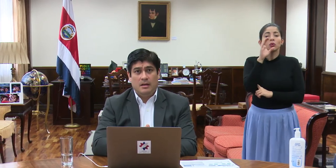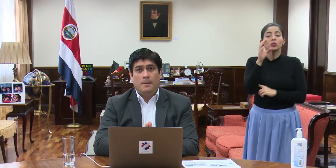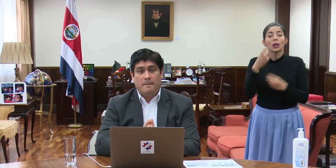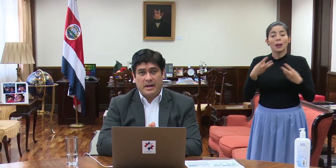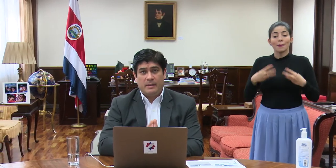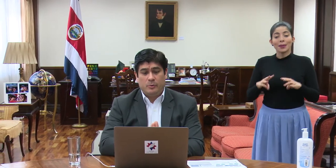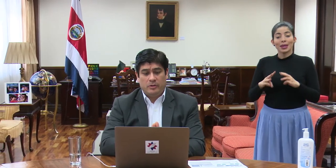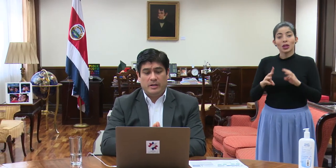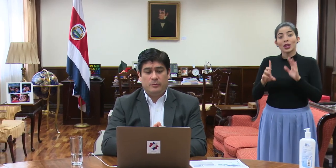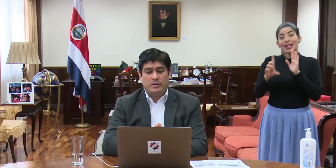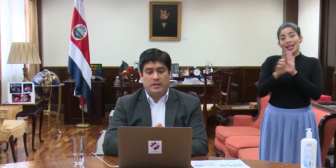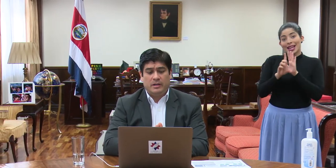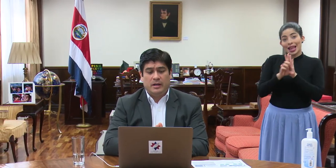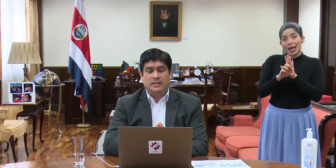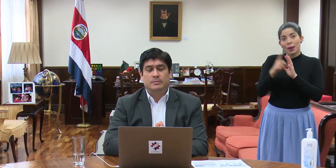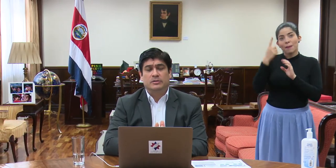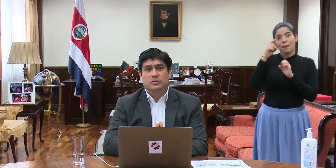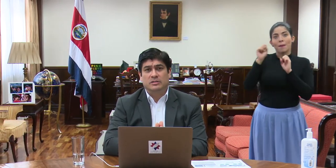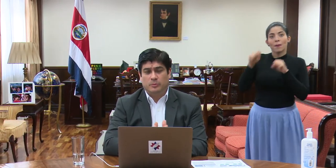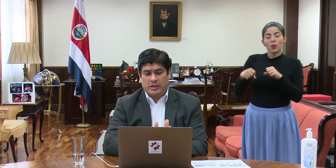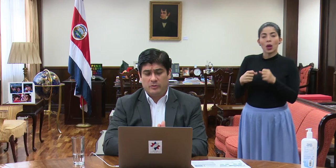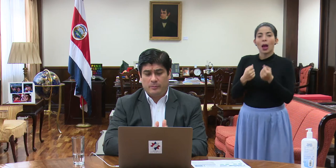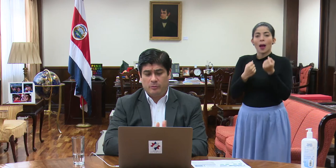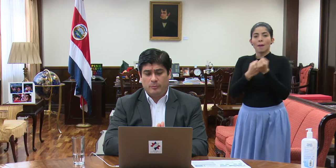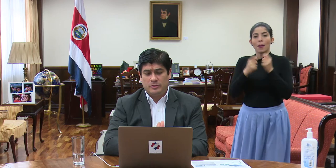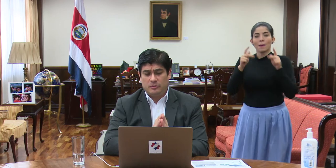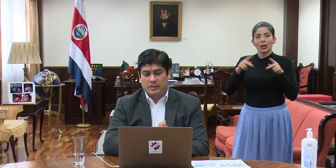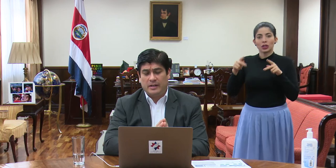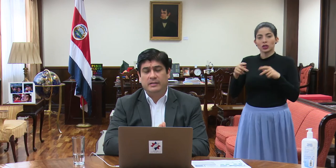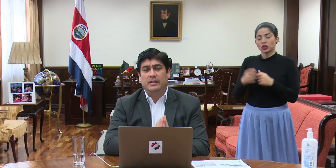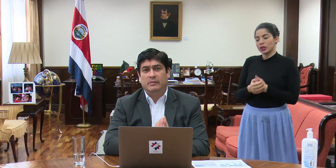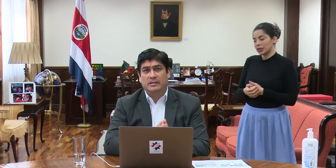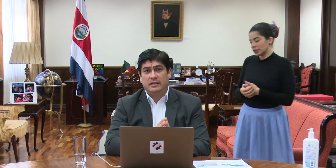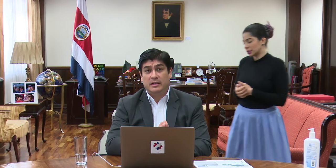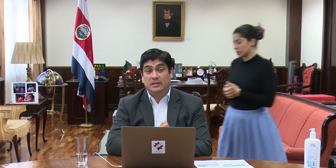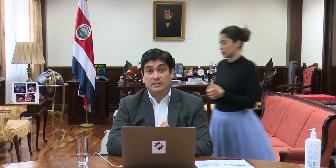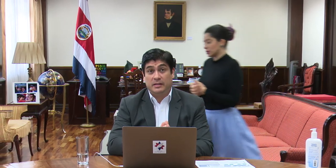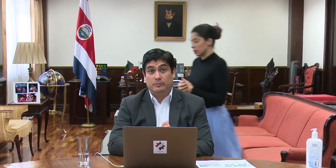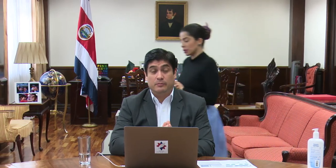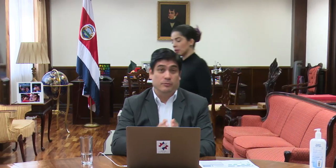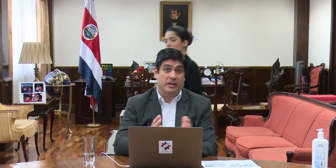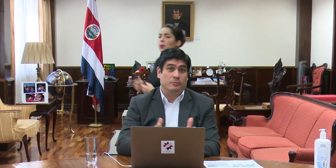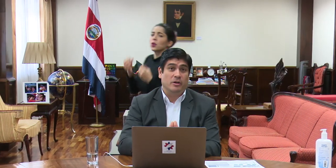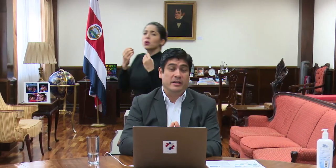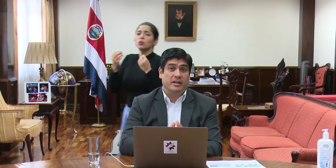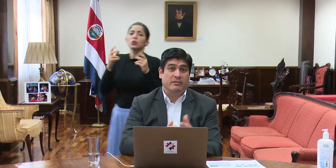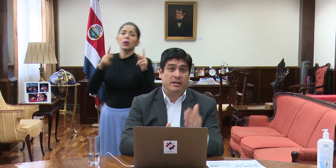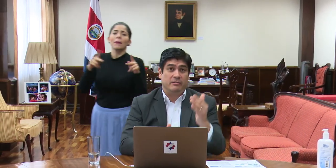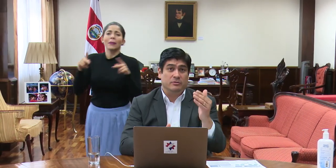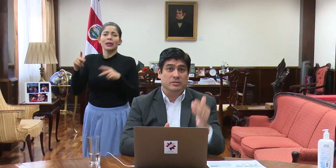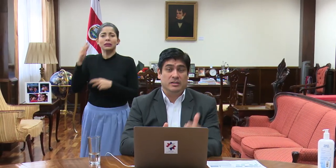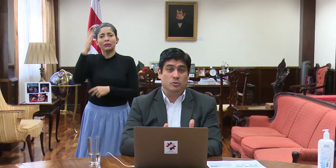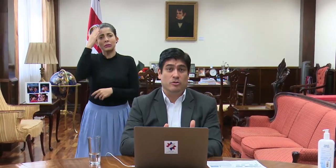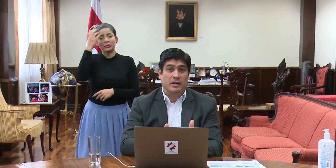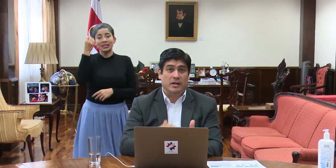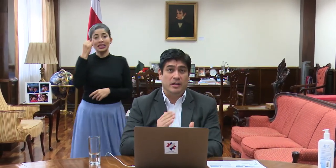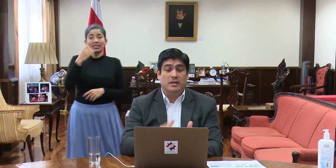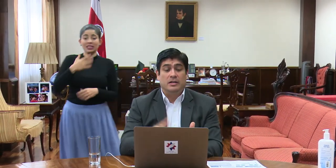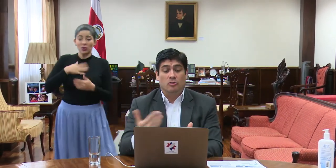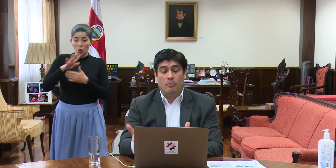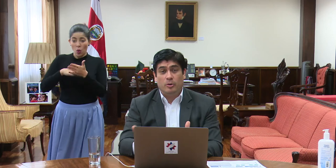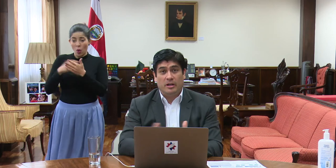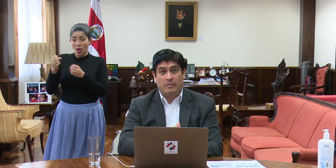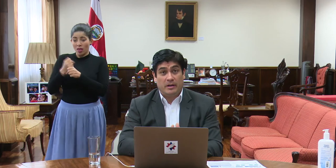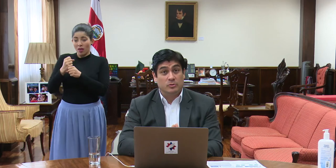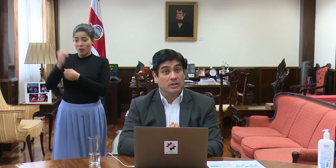legal para poder apoyar a las personas porque hay una preocupación grande en materia de, por ejemplo, alguien que vea reducida su jornada